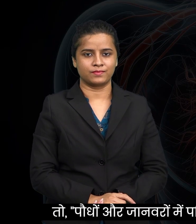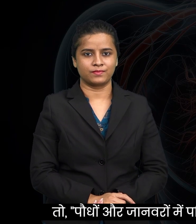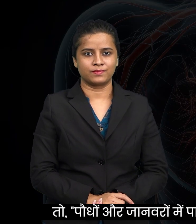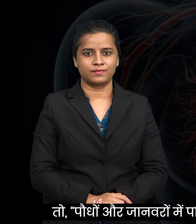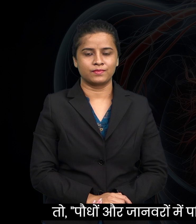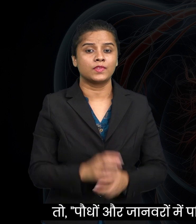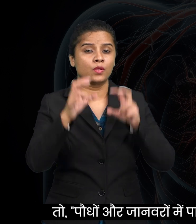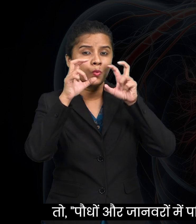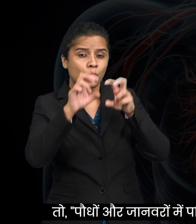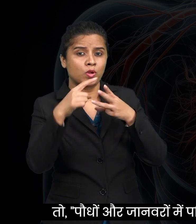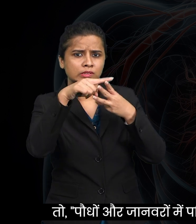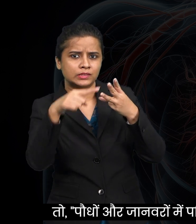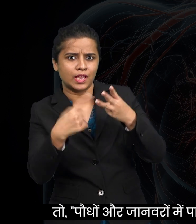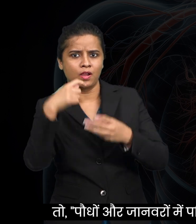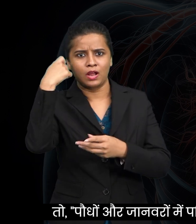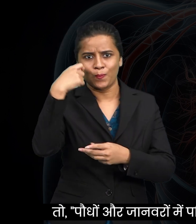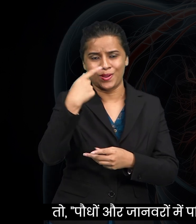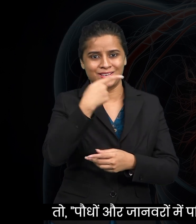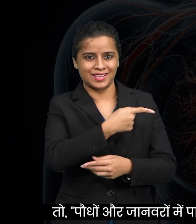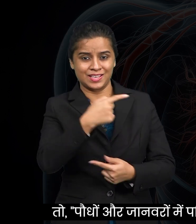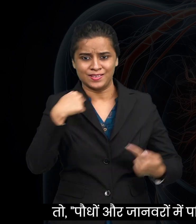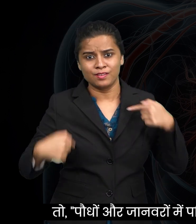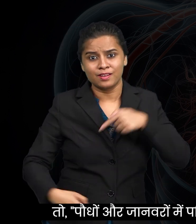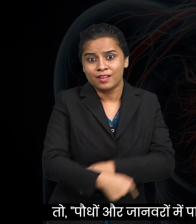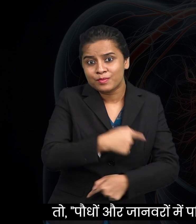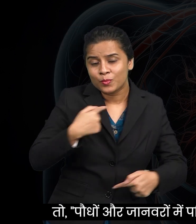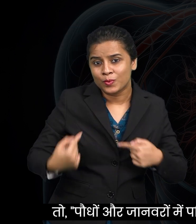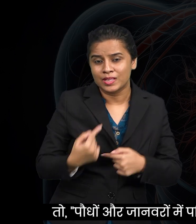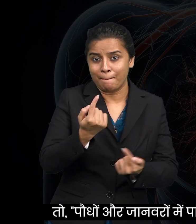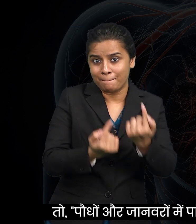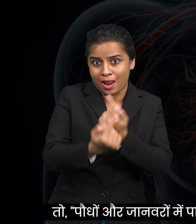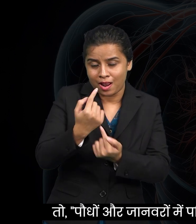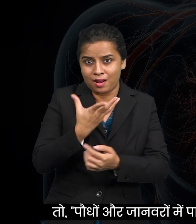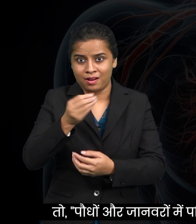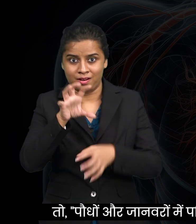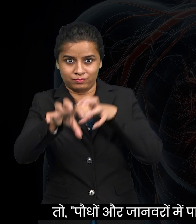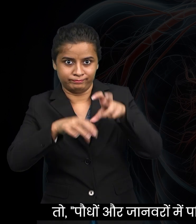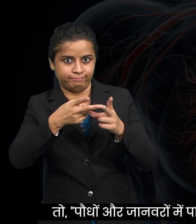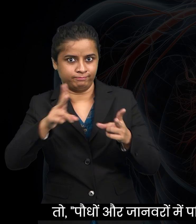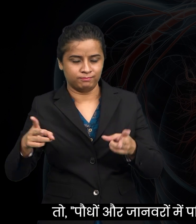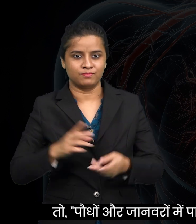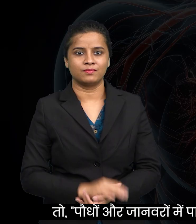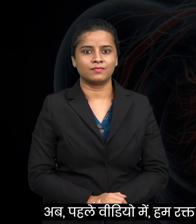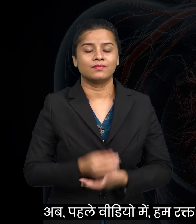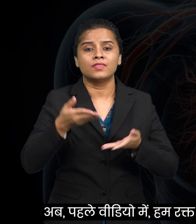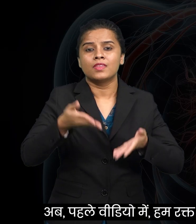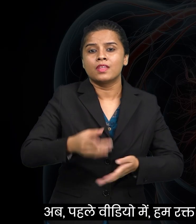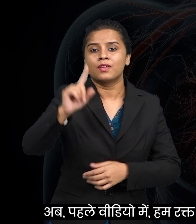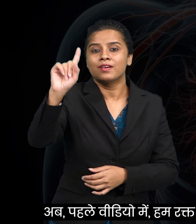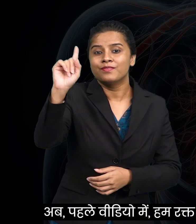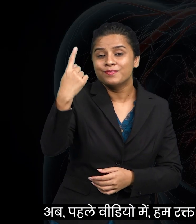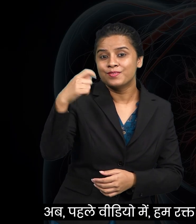तो पौधों और जानवरों में परिवहन पर बनाई गई 3 वीडियो देखें।